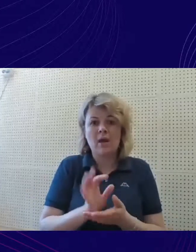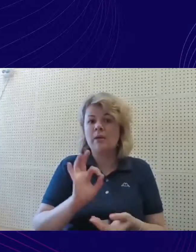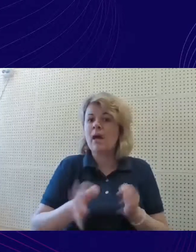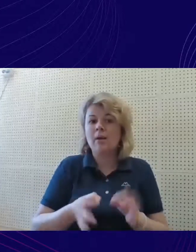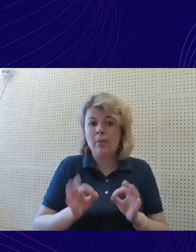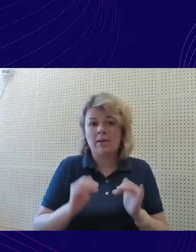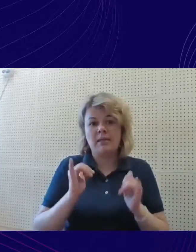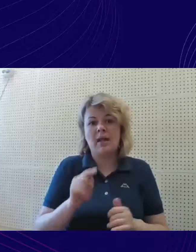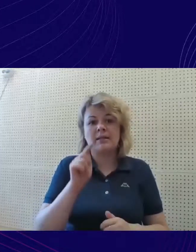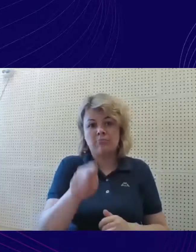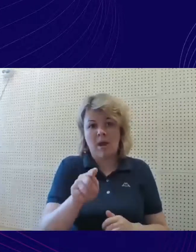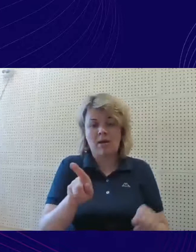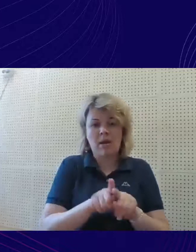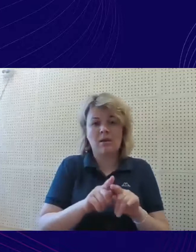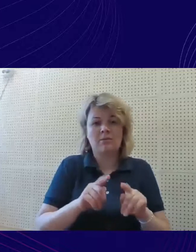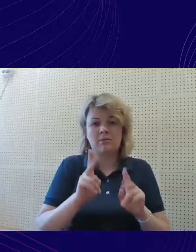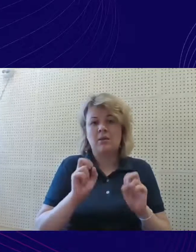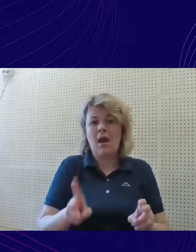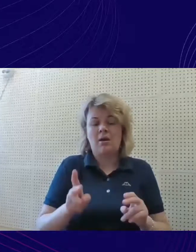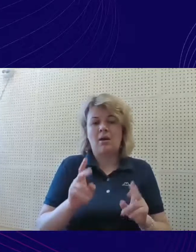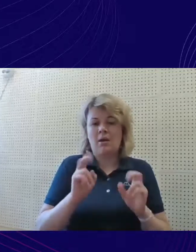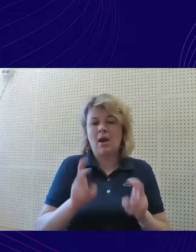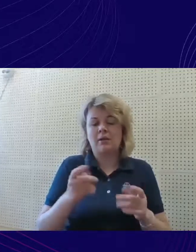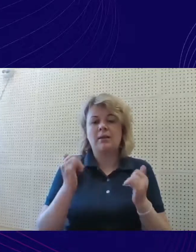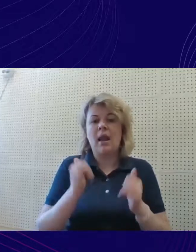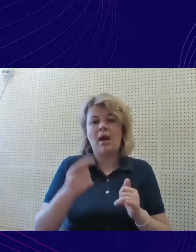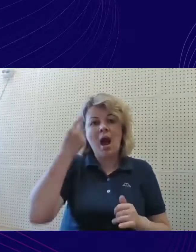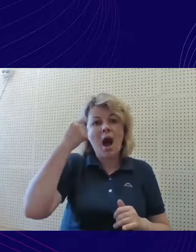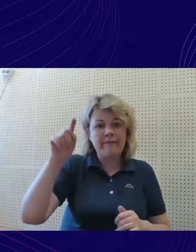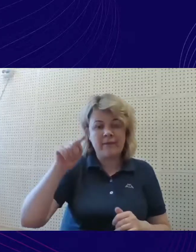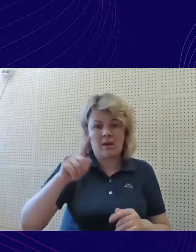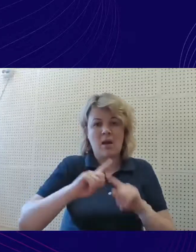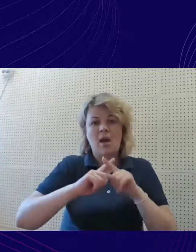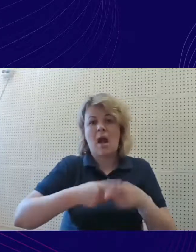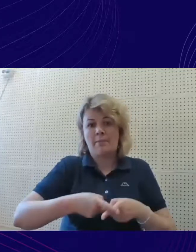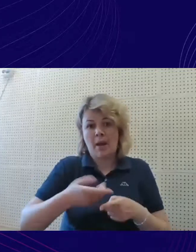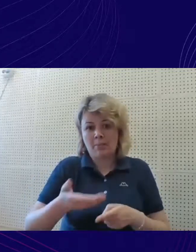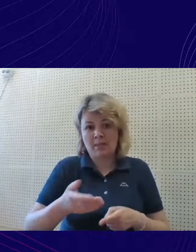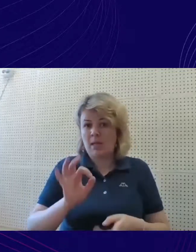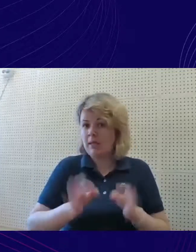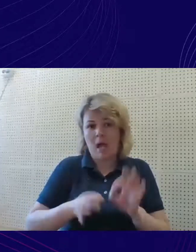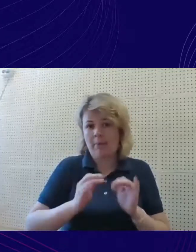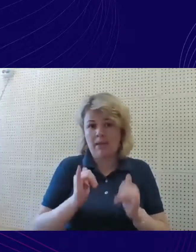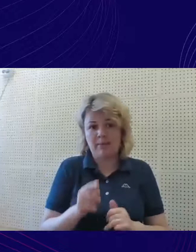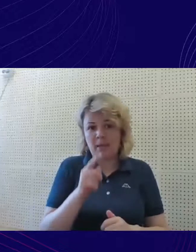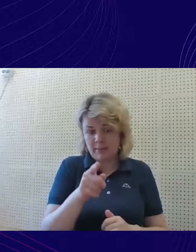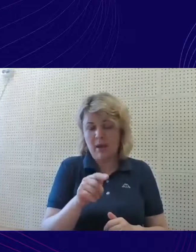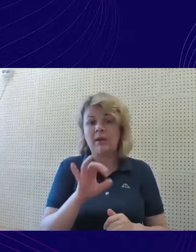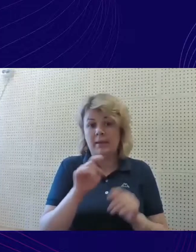нормальным для тебя, как для автора, компромиссом, вот тогда